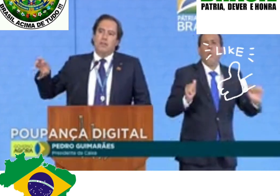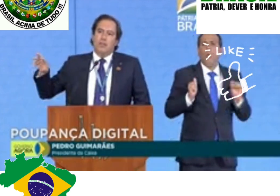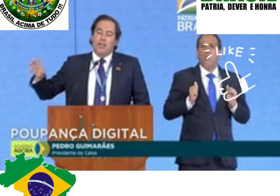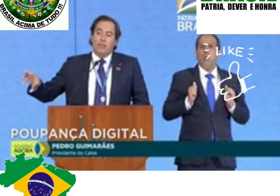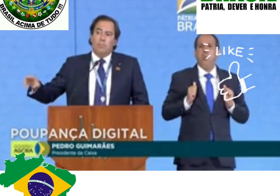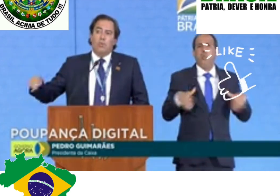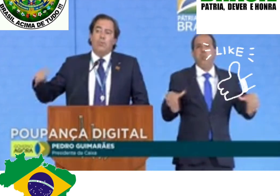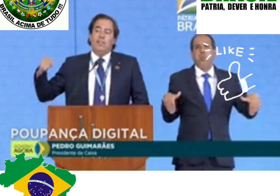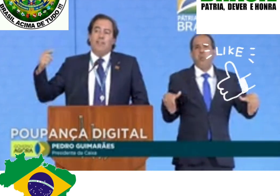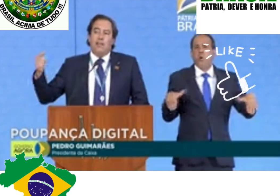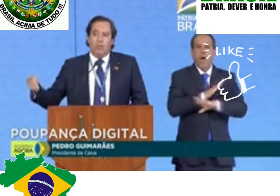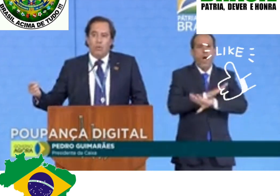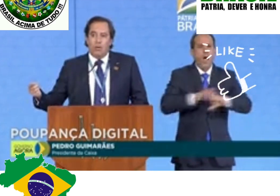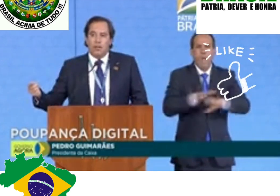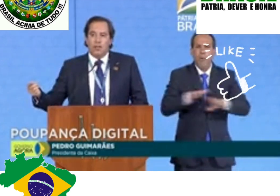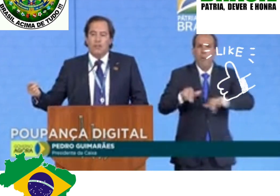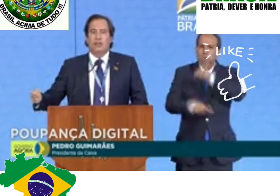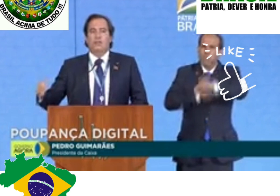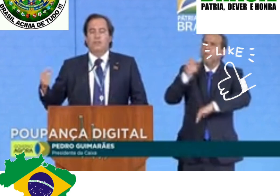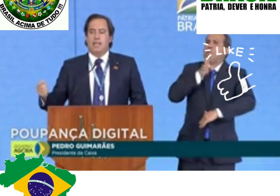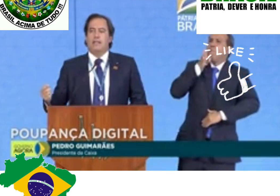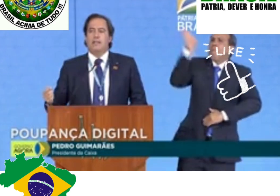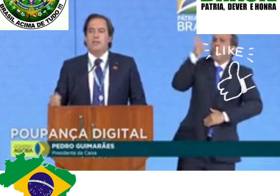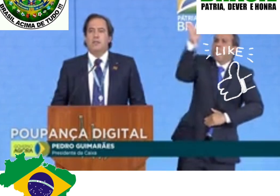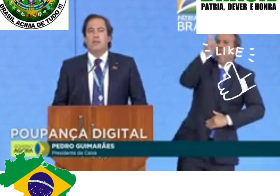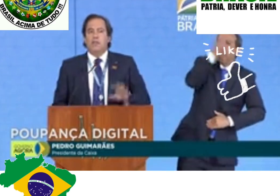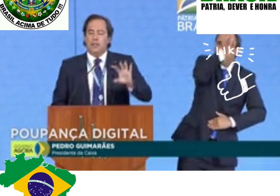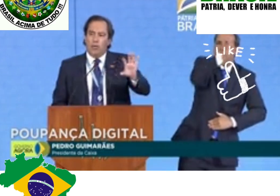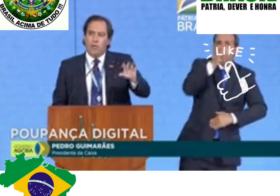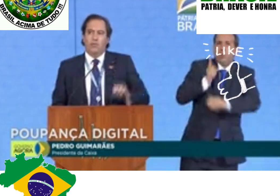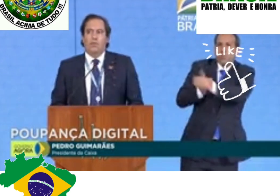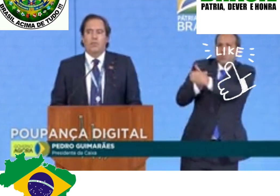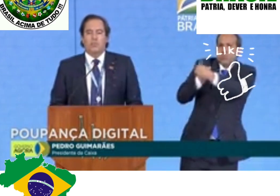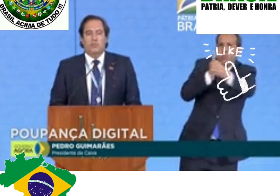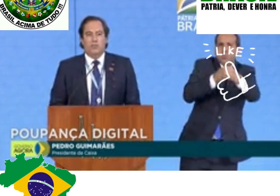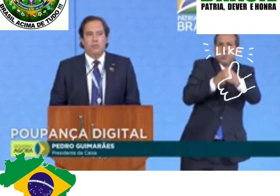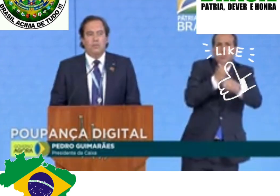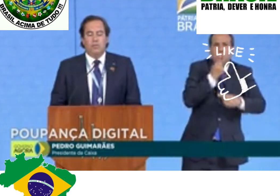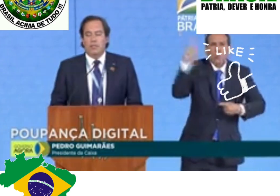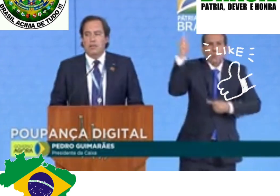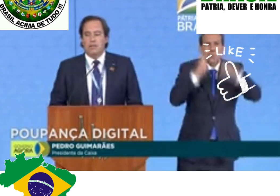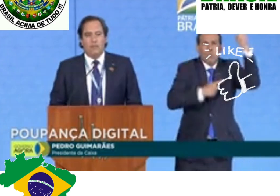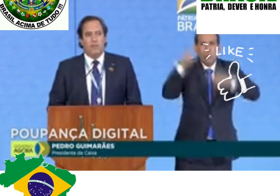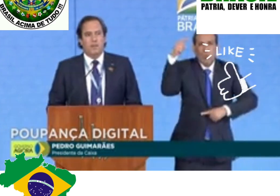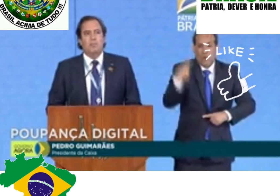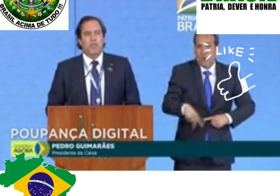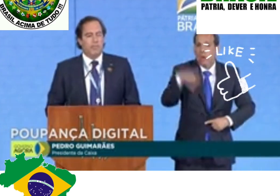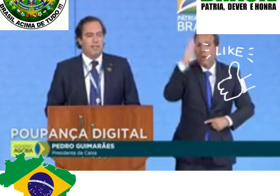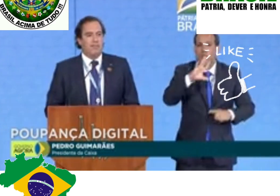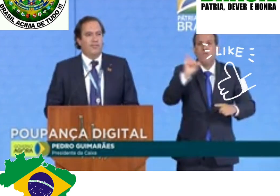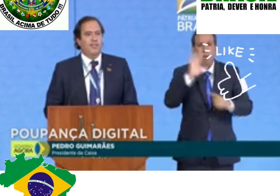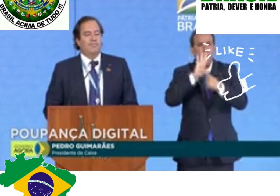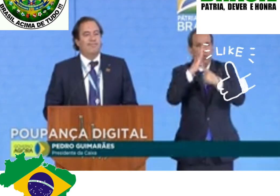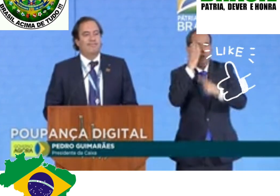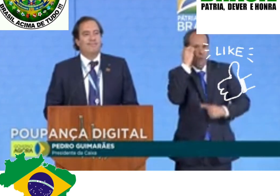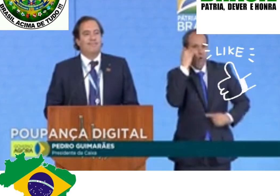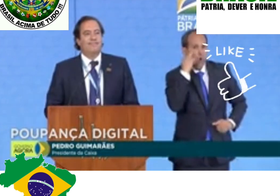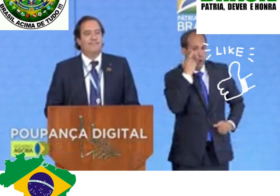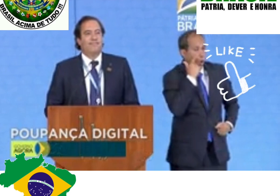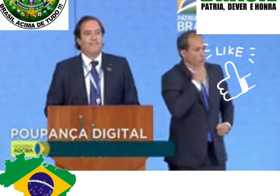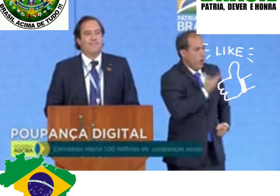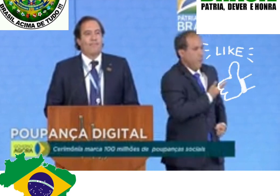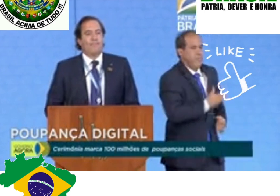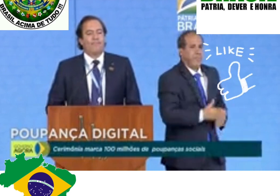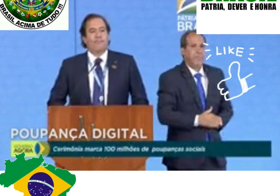ar-condicionado e indo para o interior do Brasil, em algumas fotos que os senhores e as senhoras vão ver. Pode passar, por favor?